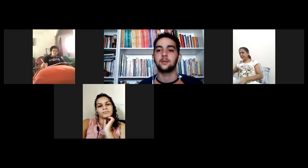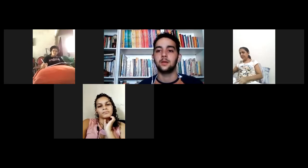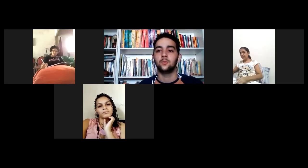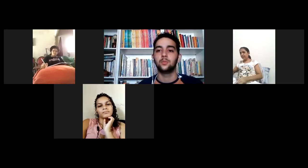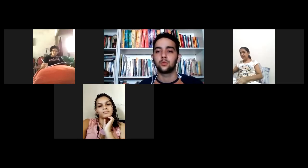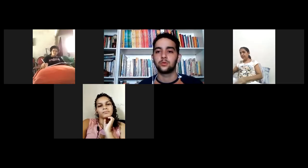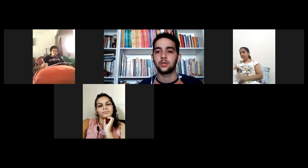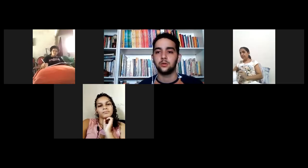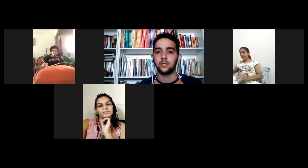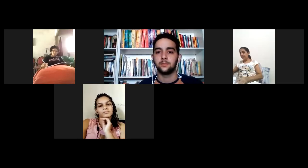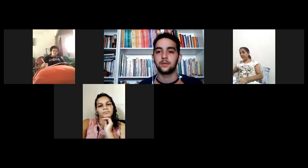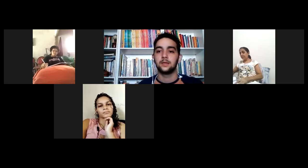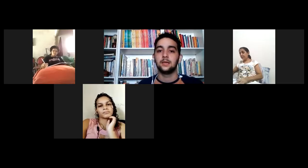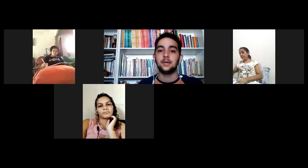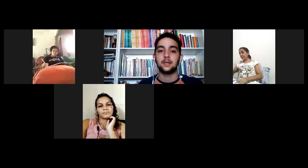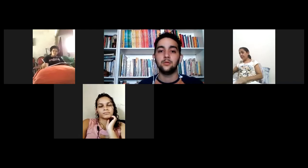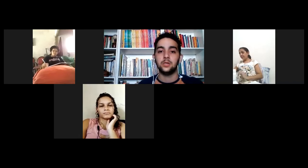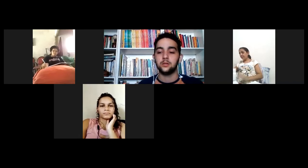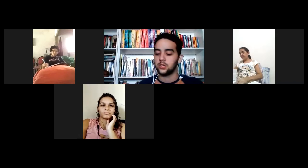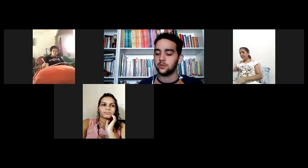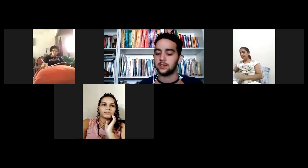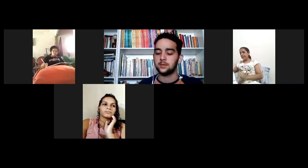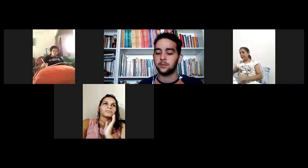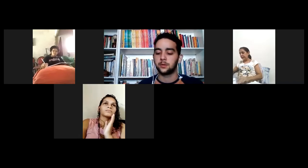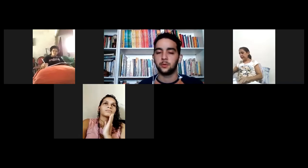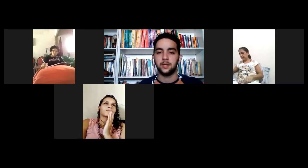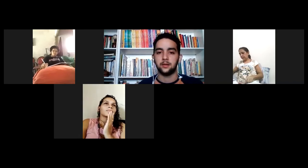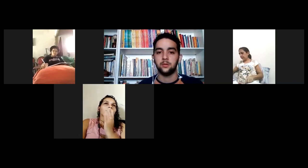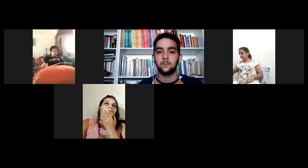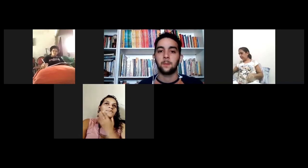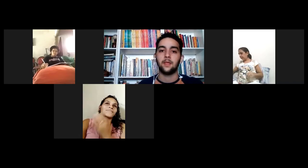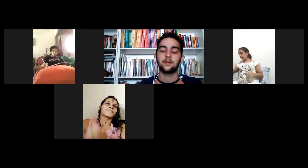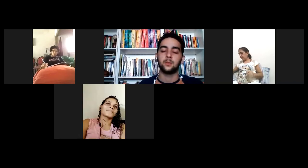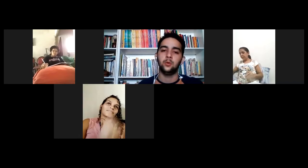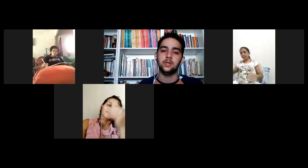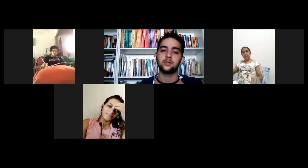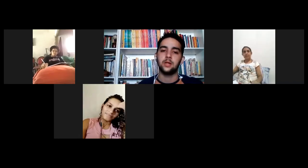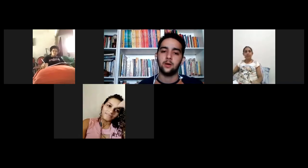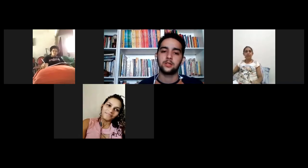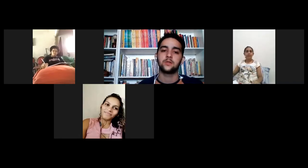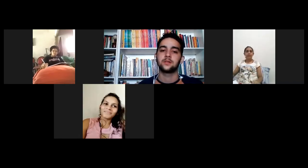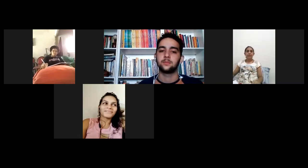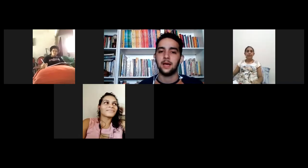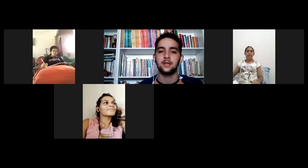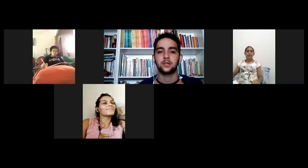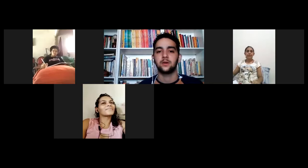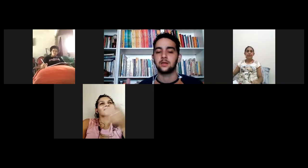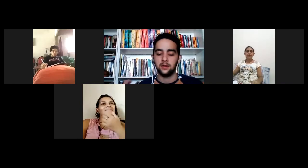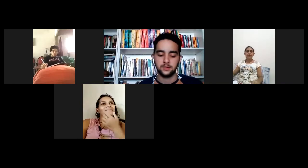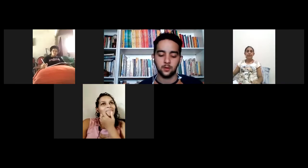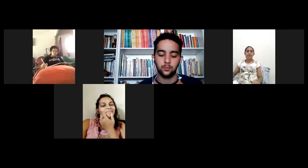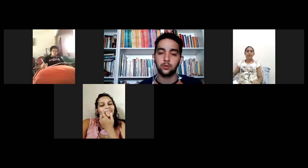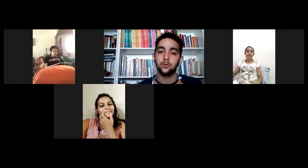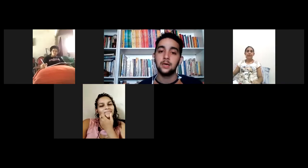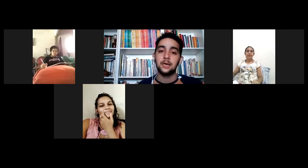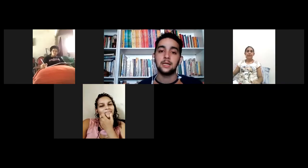tem que saber um pouco de teoria. Então, nisso, a gente vai ter esse primeiro momento, o início da aula, a gente vai fazer prática, vai